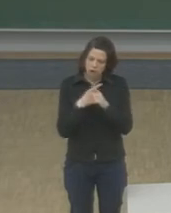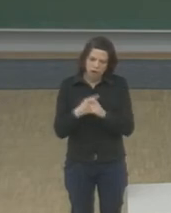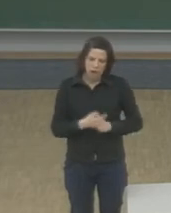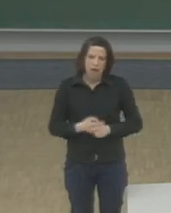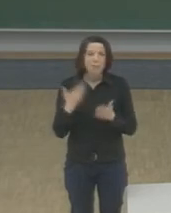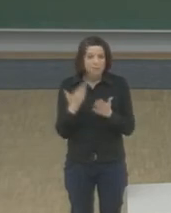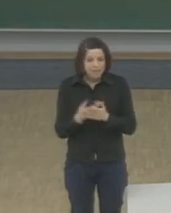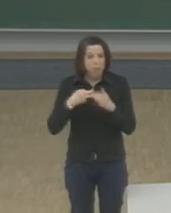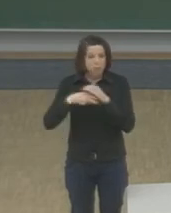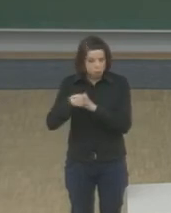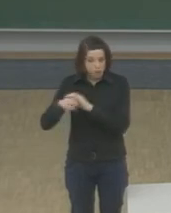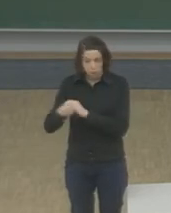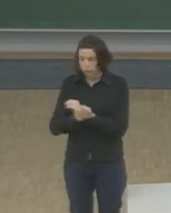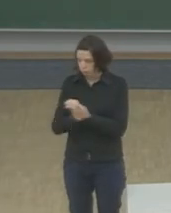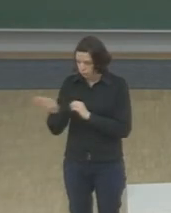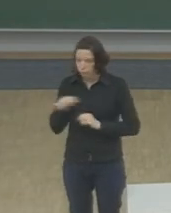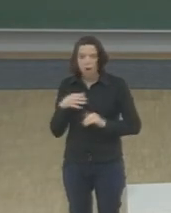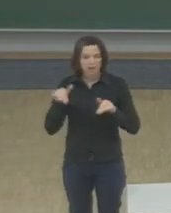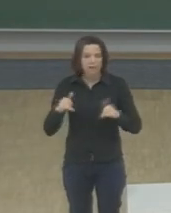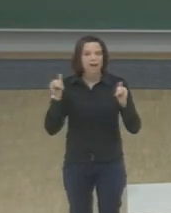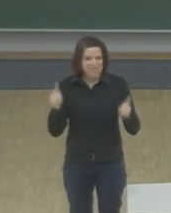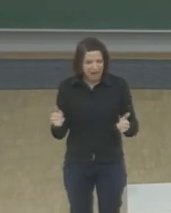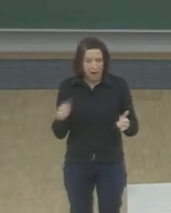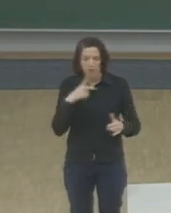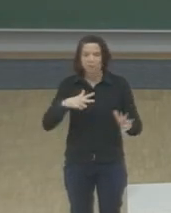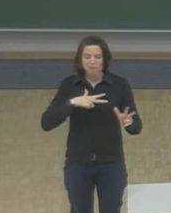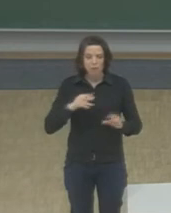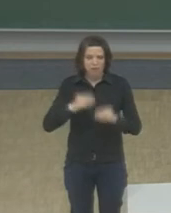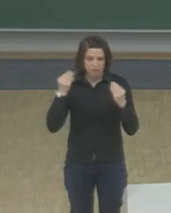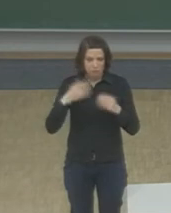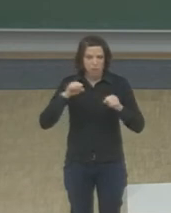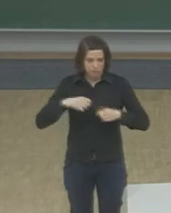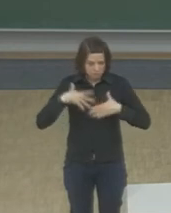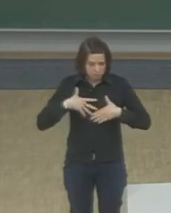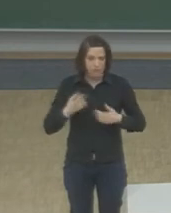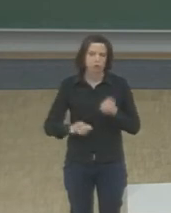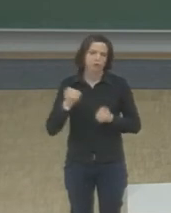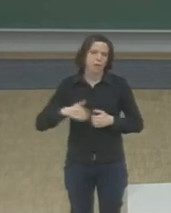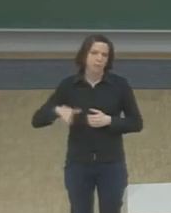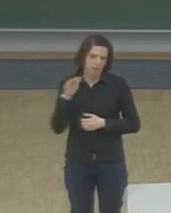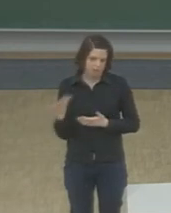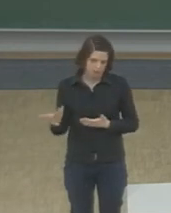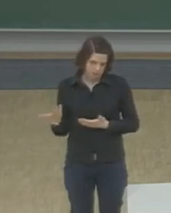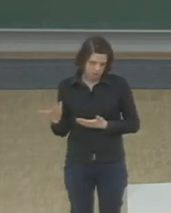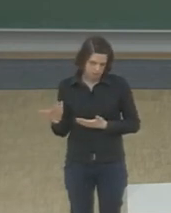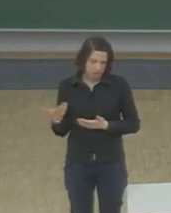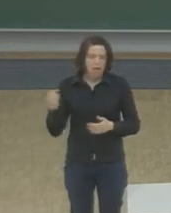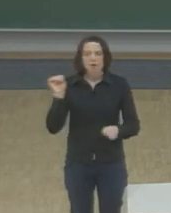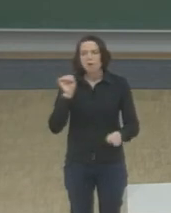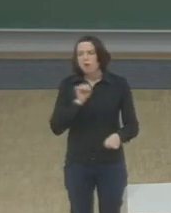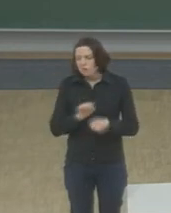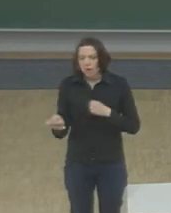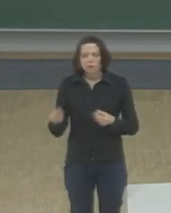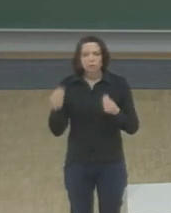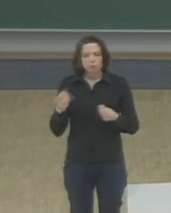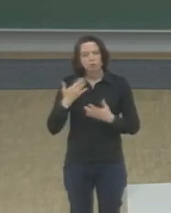allgemeinen Informiertheit ungeheuer erschwere. Als Laie mache man es sich aber dennoch ganz im Kantschen